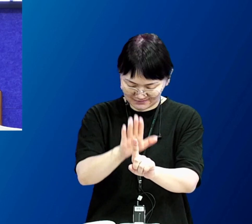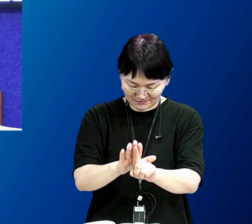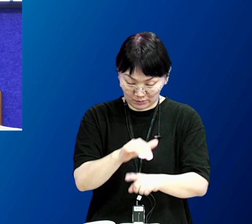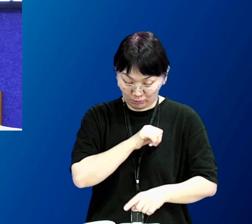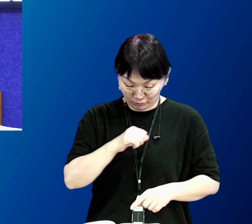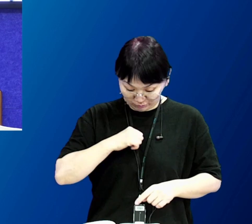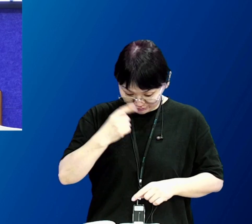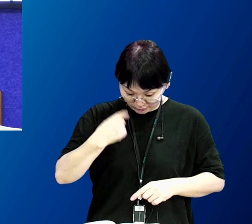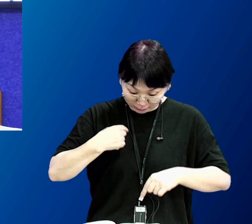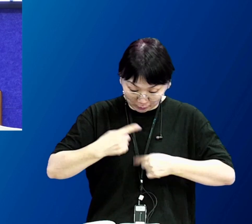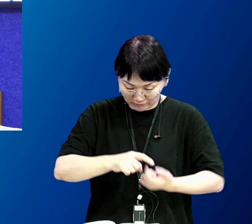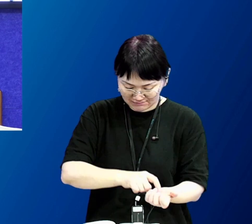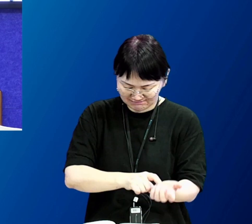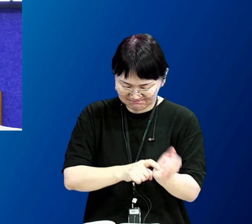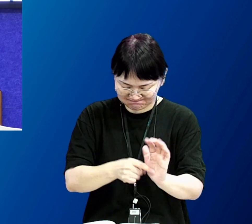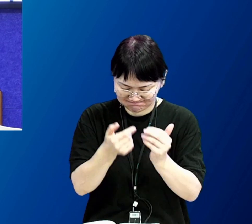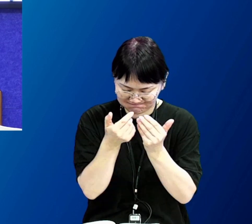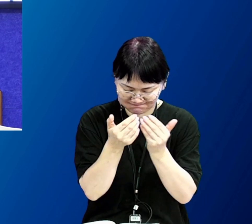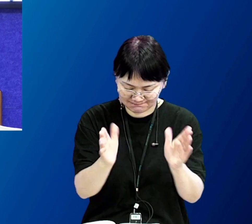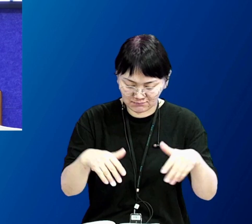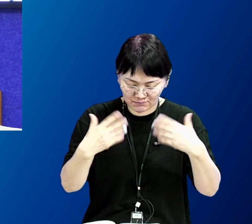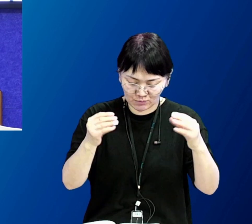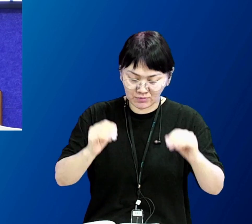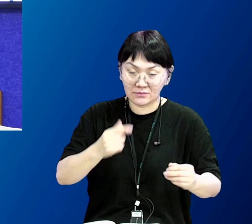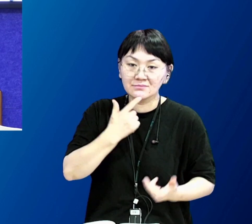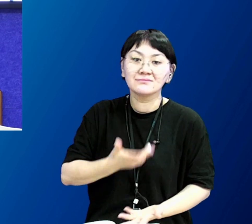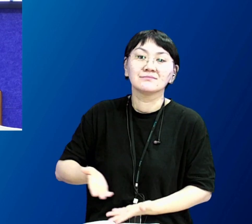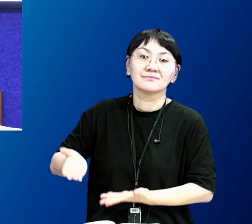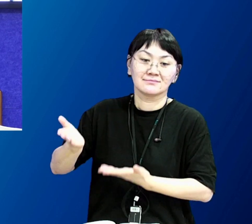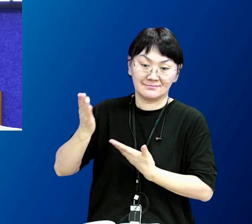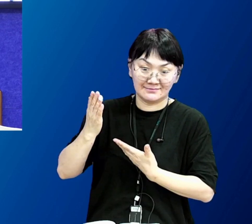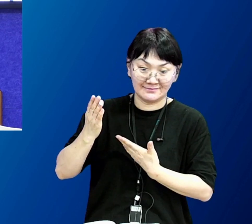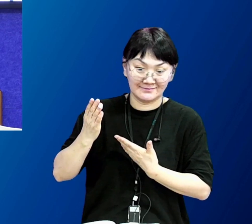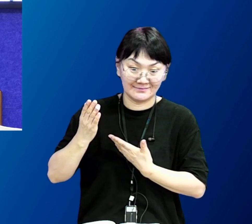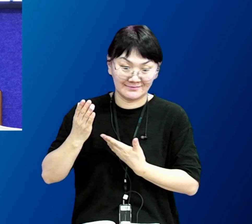өөрийгөө түүнд илчлэн гэж хэллээ.